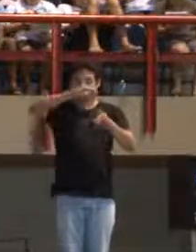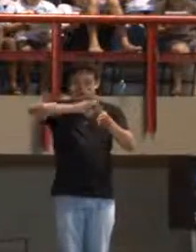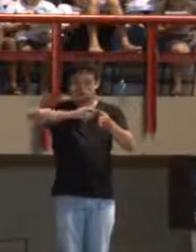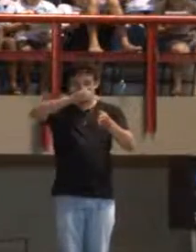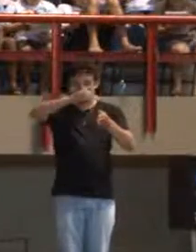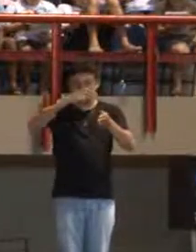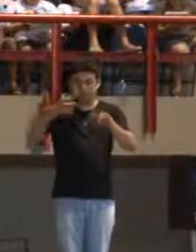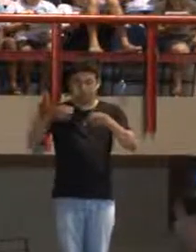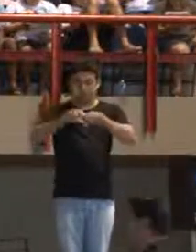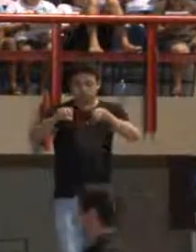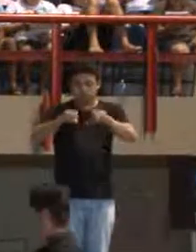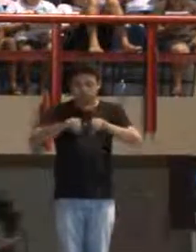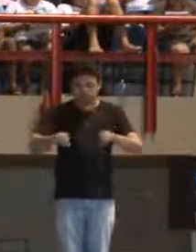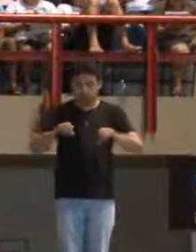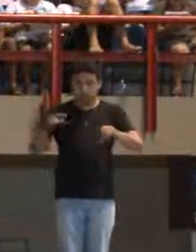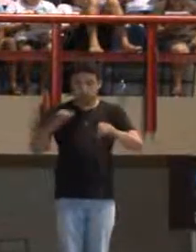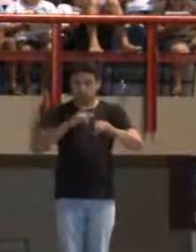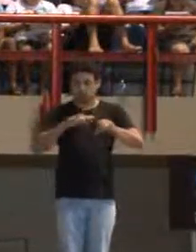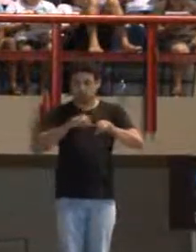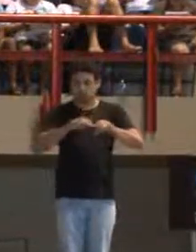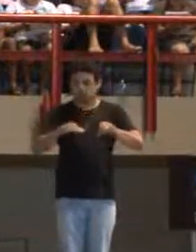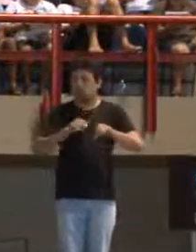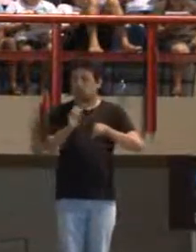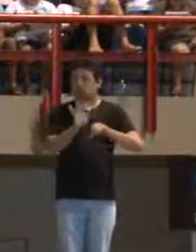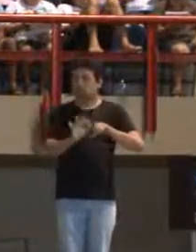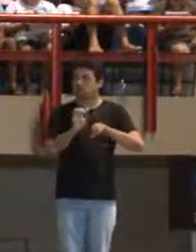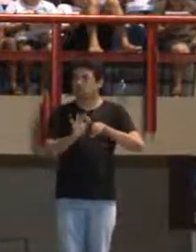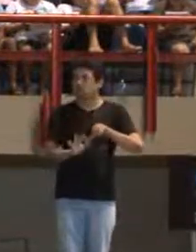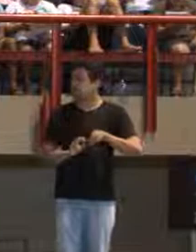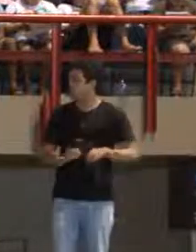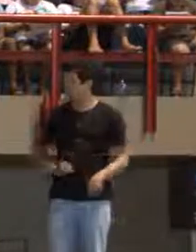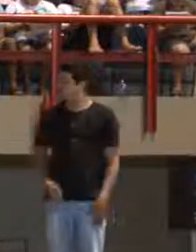para acomodar os cilindros de combustível.